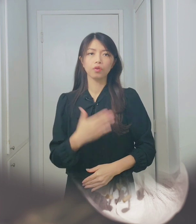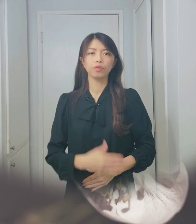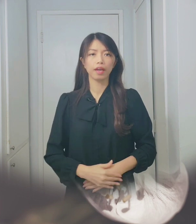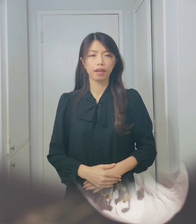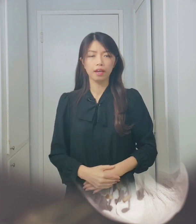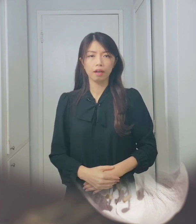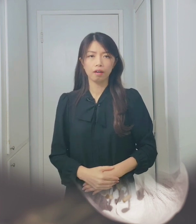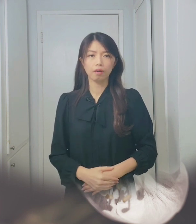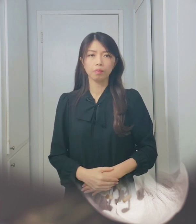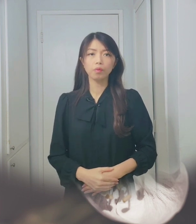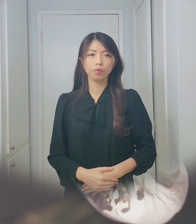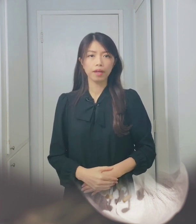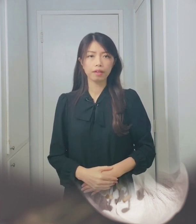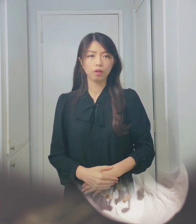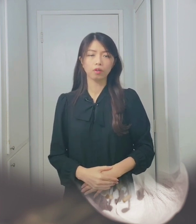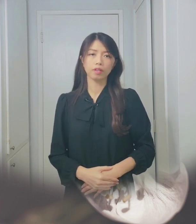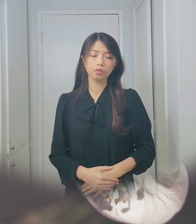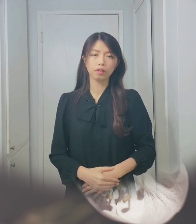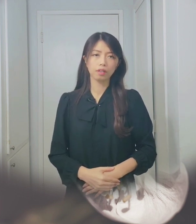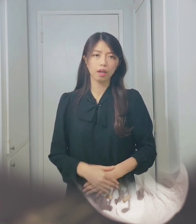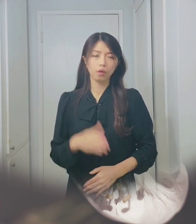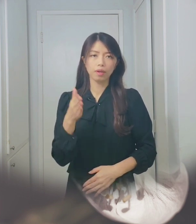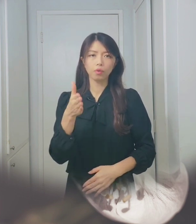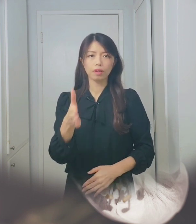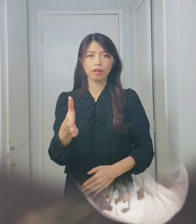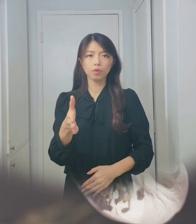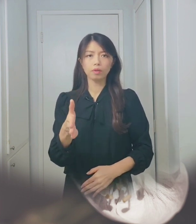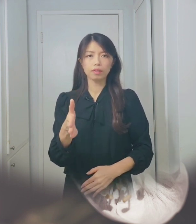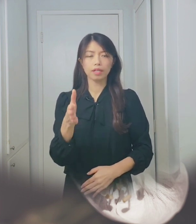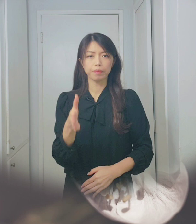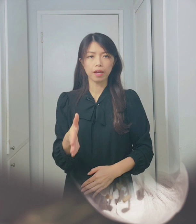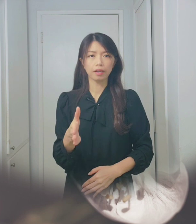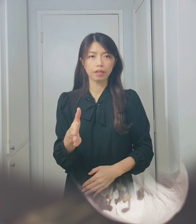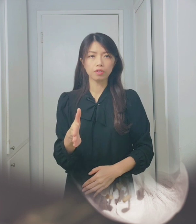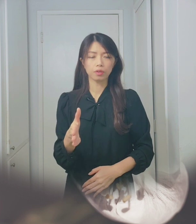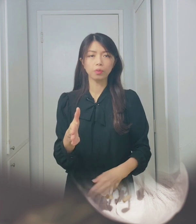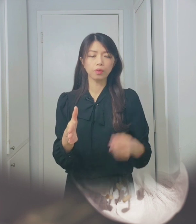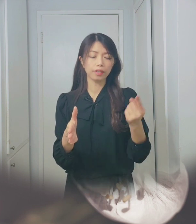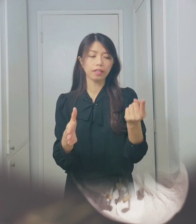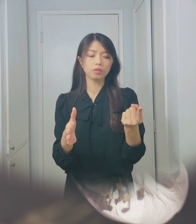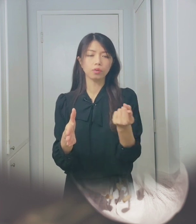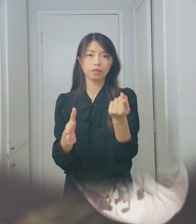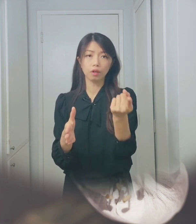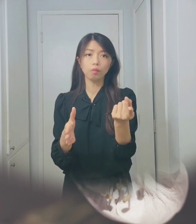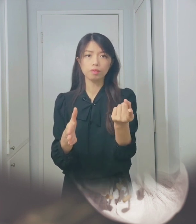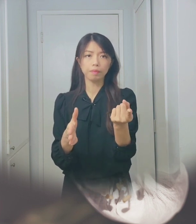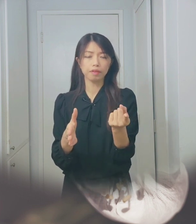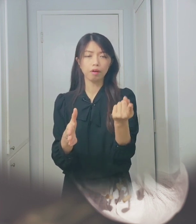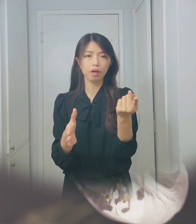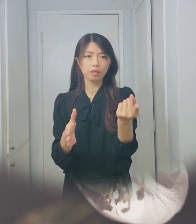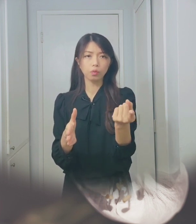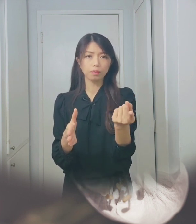날 위해. 뭐뭐 위에서 이런 뜻의 수어는 왼손은 이렇게 손끝이 앞을 향하게 해주시고 다른 손은